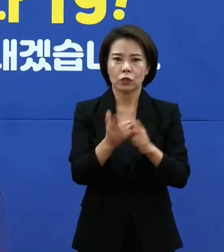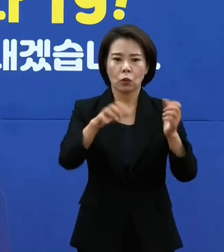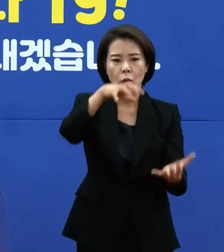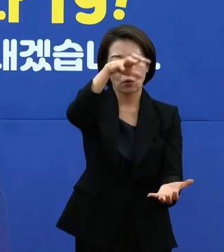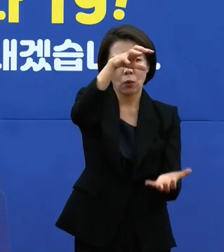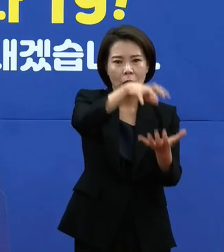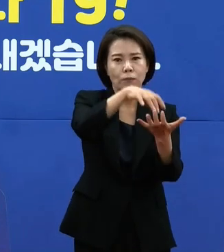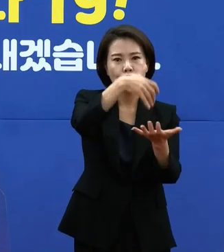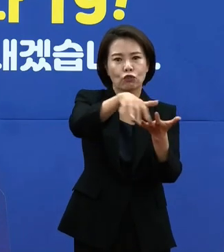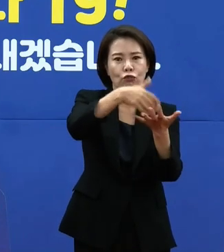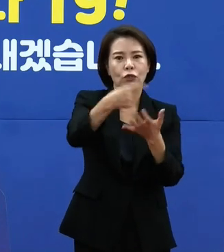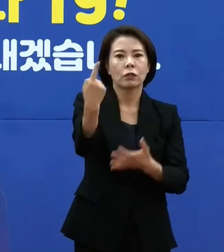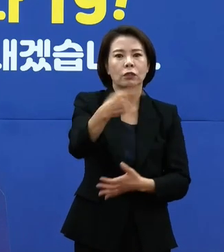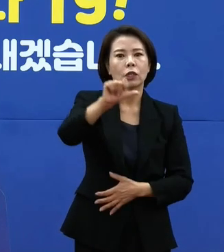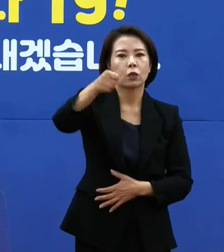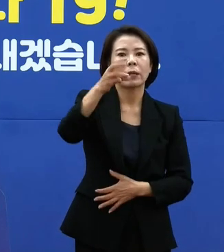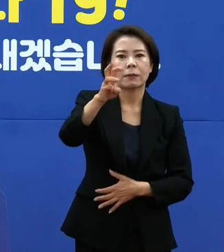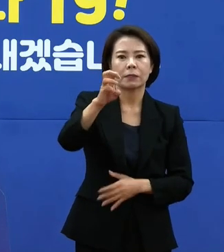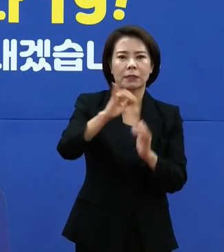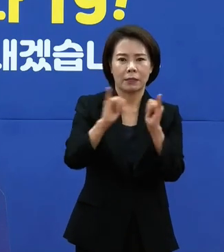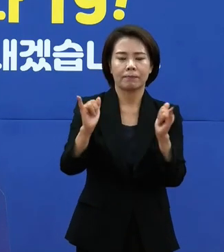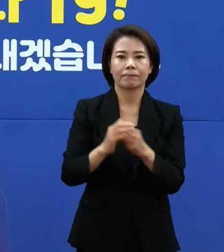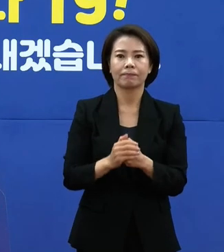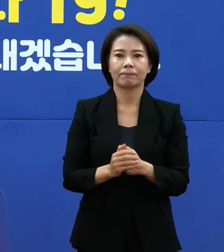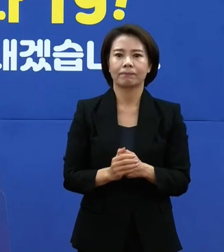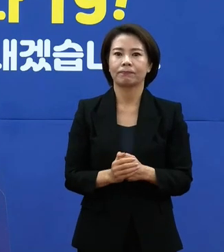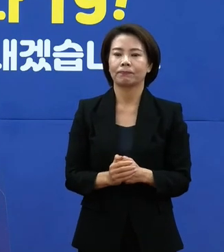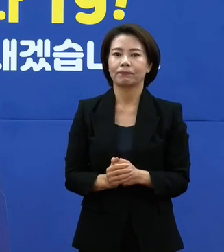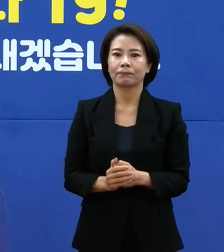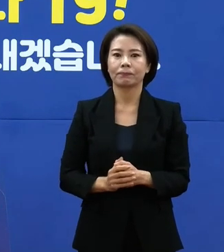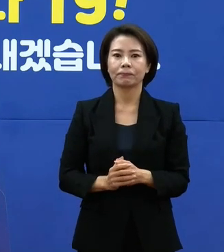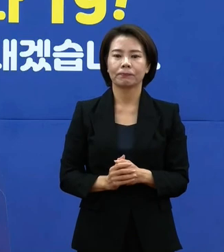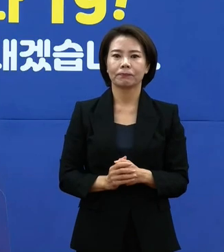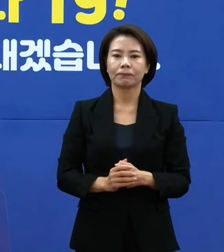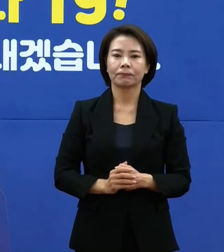확진자 수는 총 1,530명입니다.